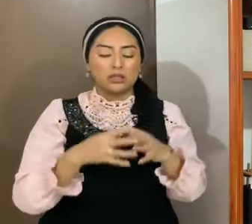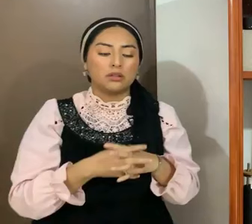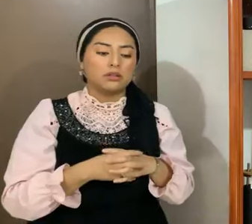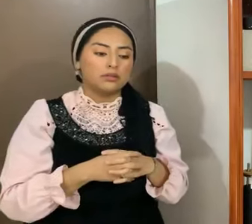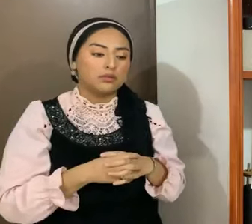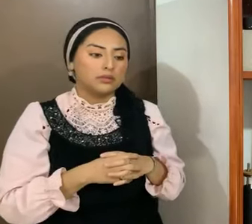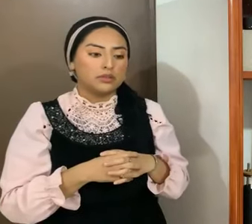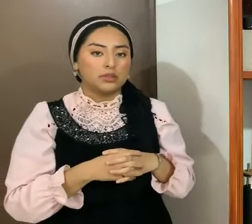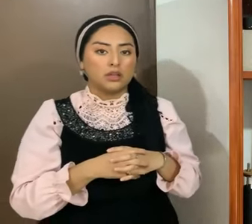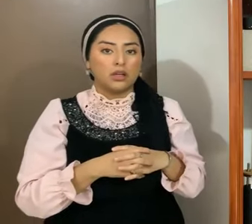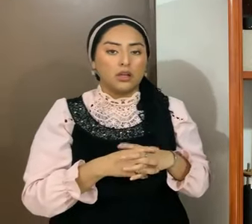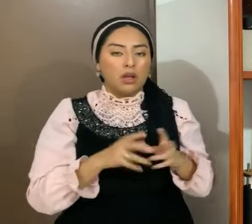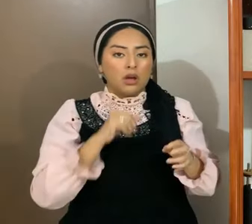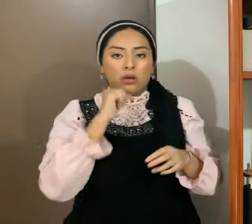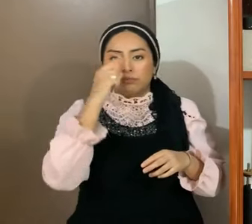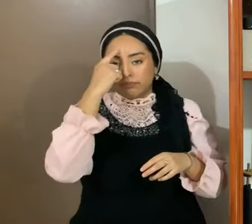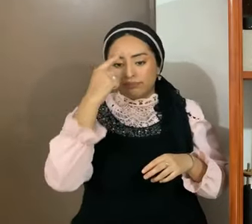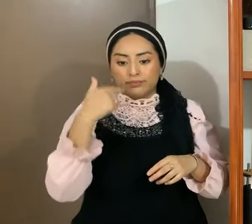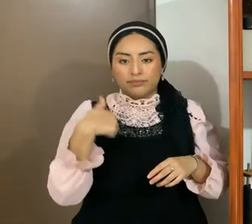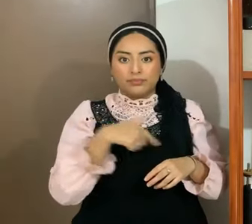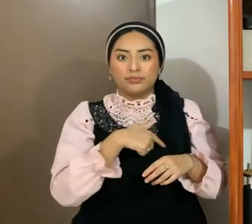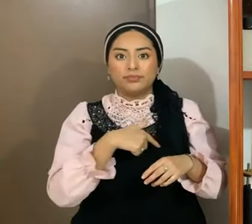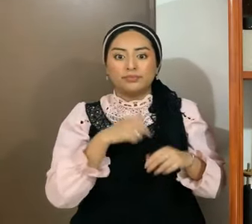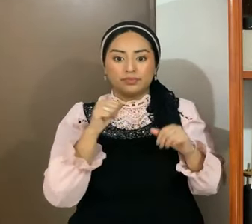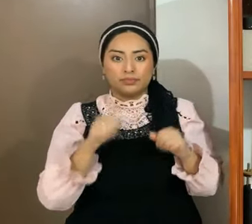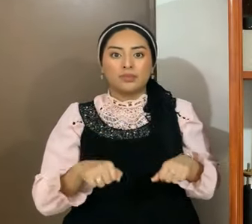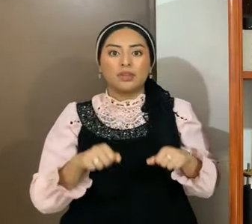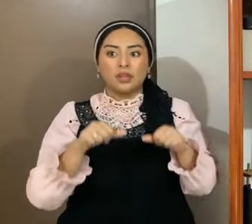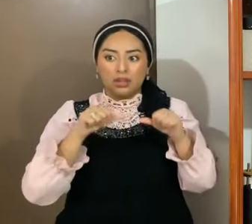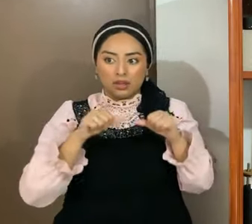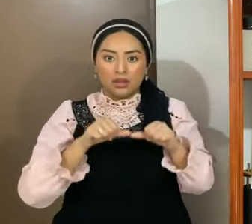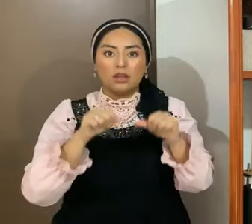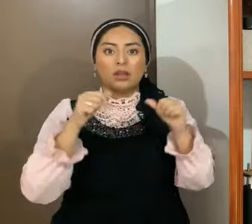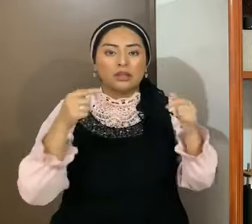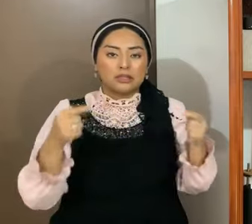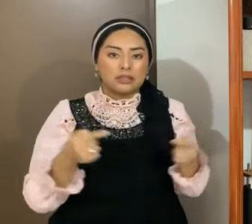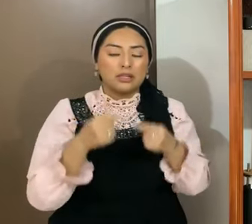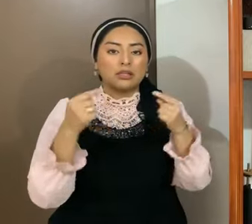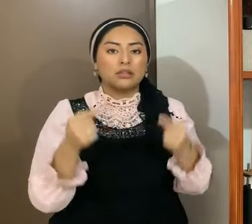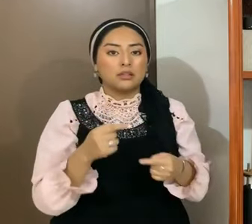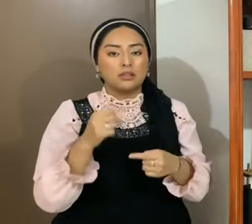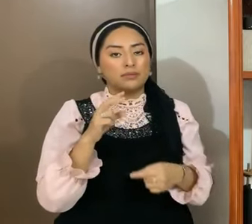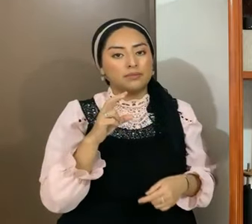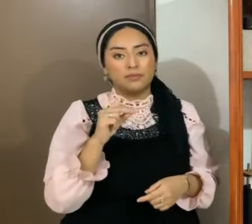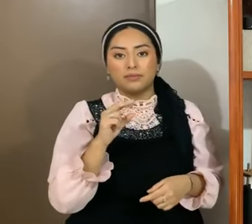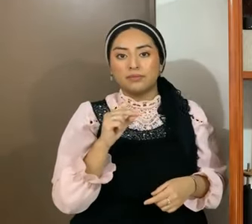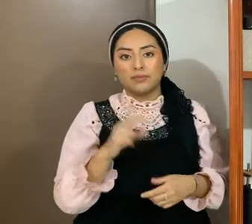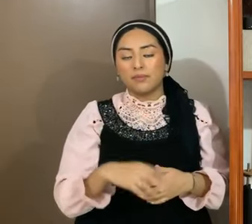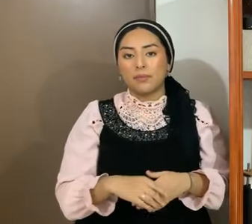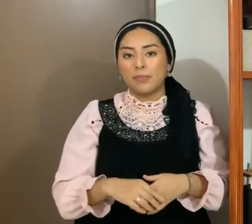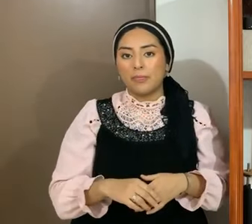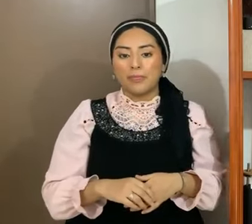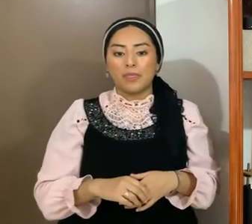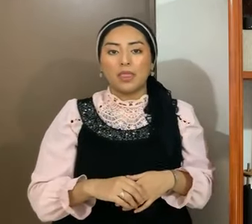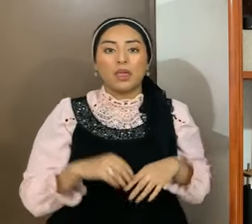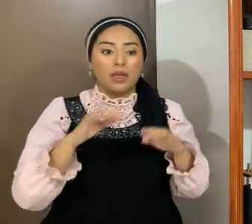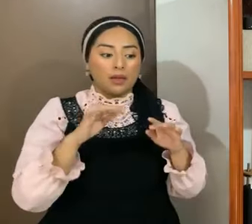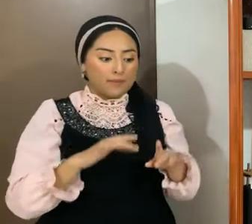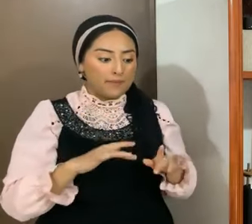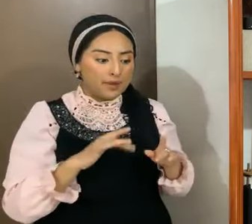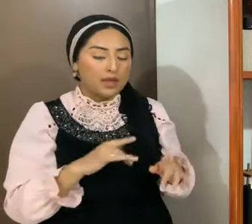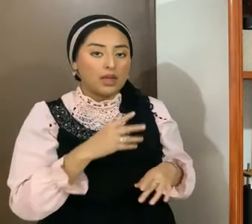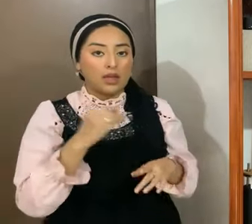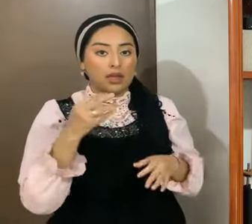que podemos nosotros seguir pecando y haciendo cosas malas. No, la compasión